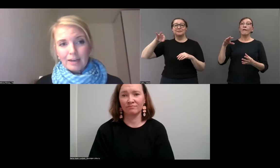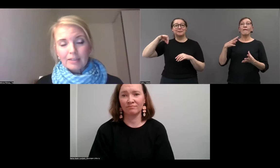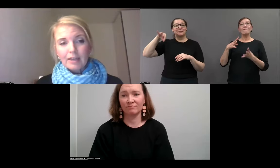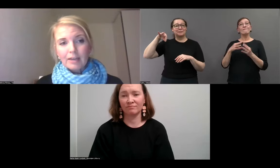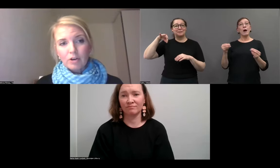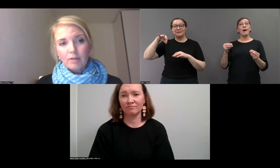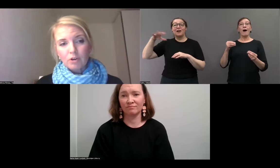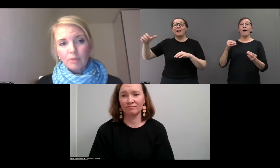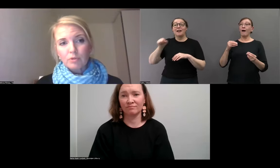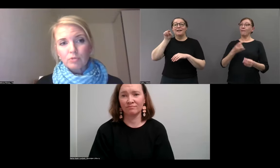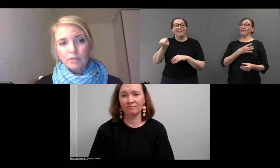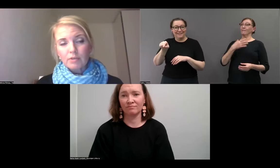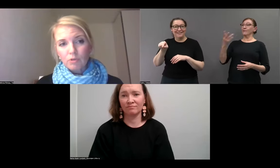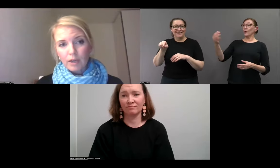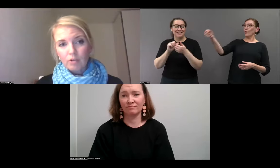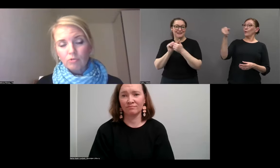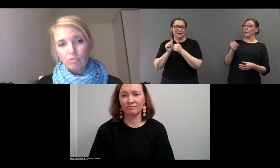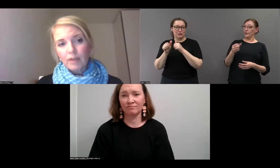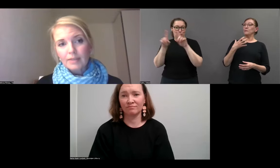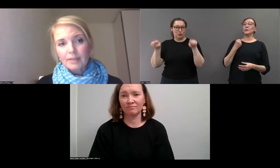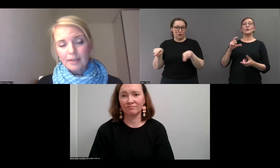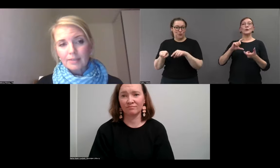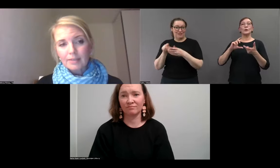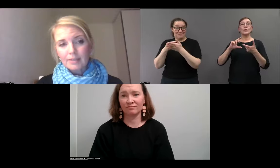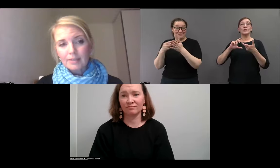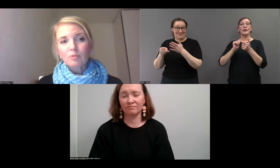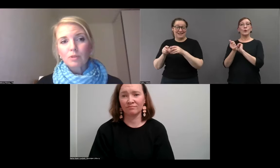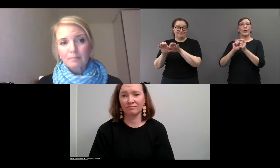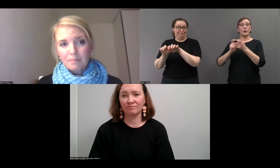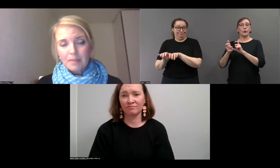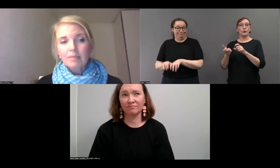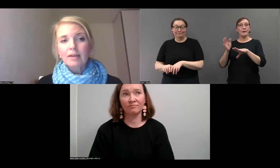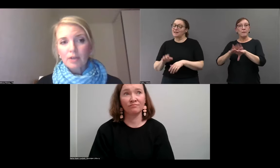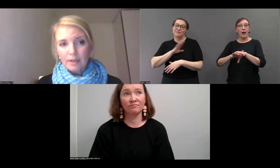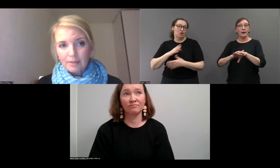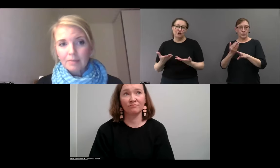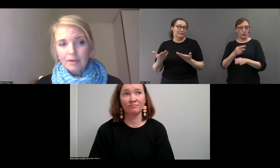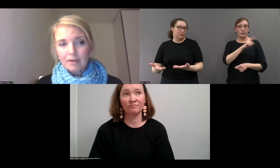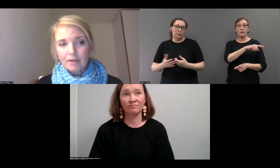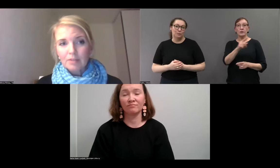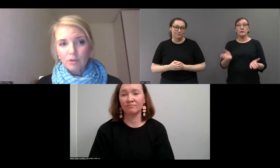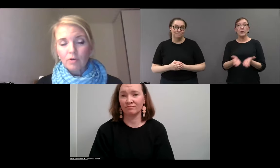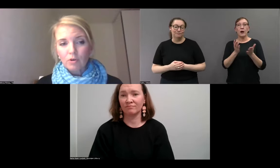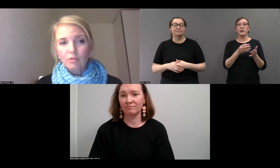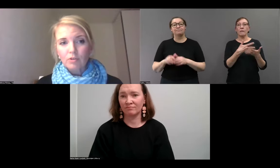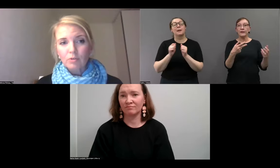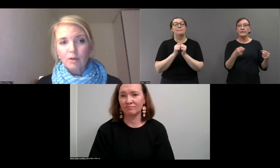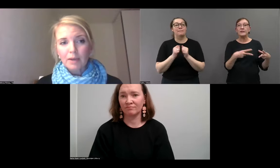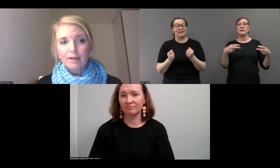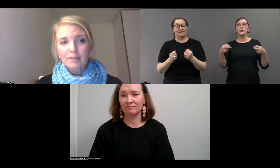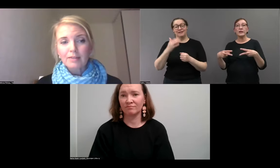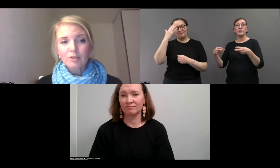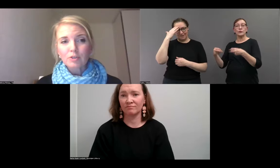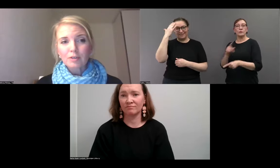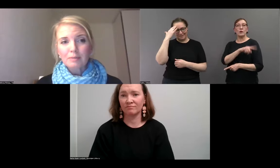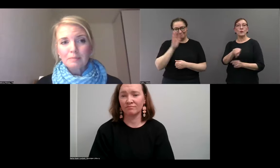irtotekstittäjää tällä hetkellä, joka pystyisi urheiluruutuun vielä siinä tekstittämään, mutta meillä on tämä toive on kyllä